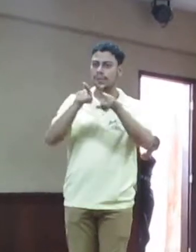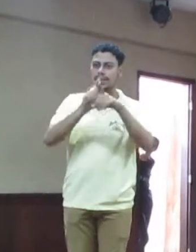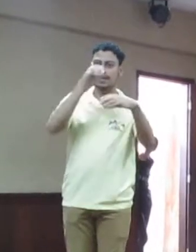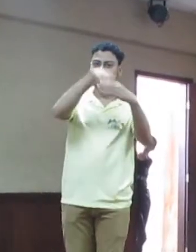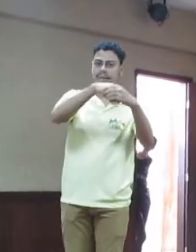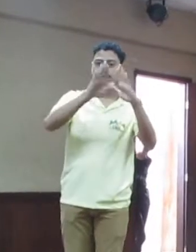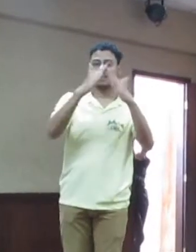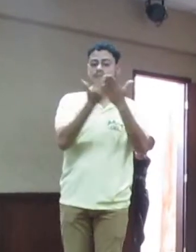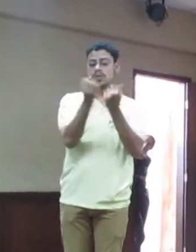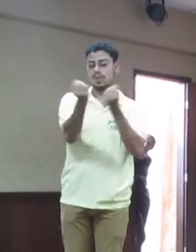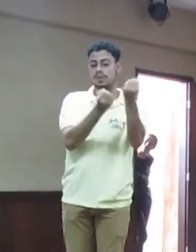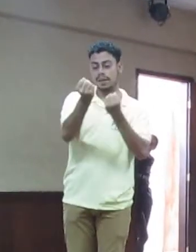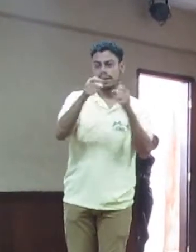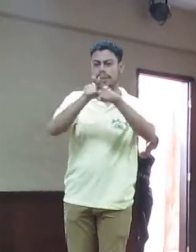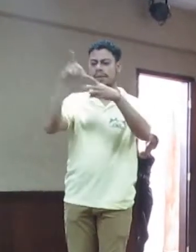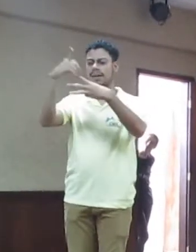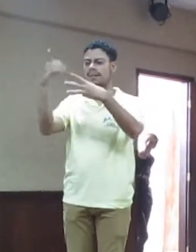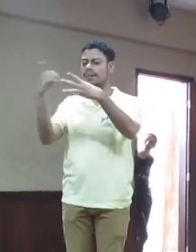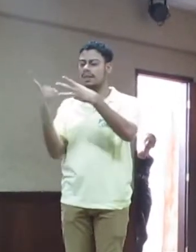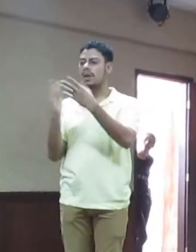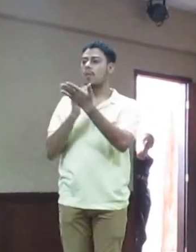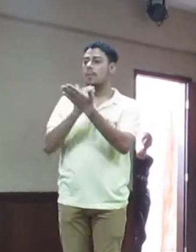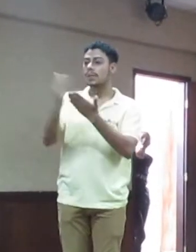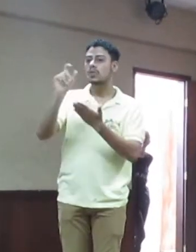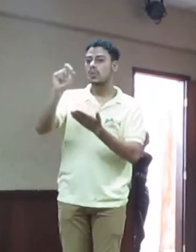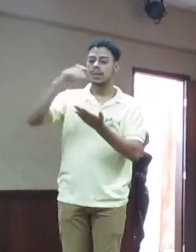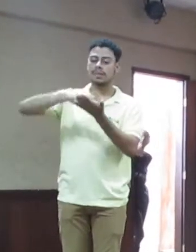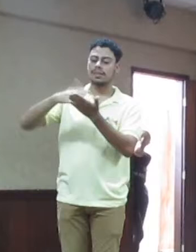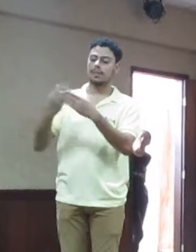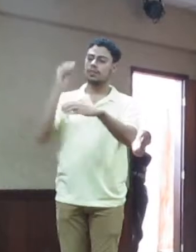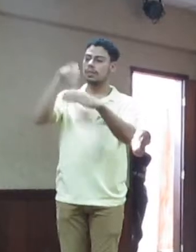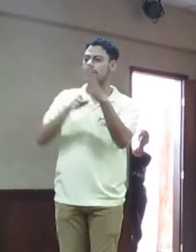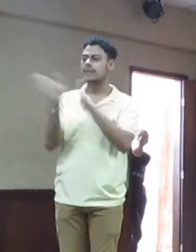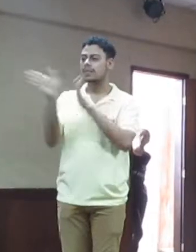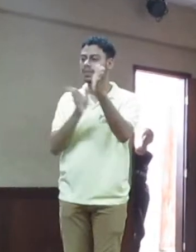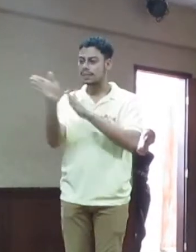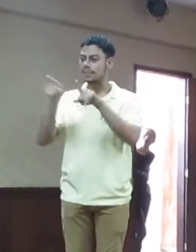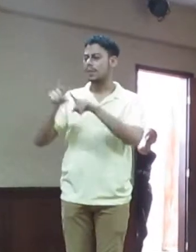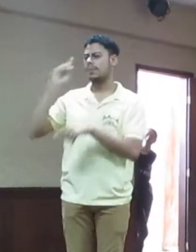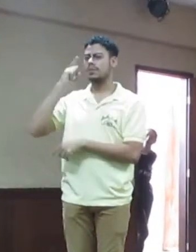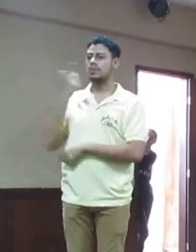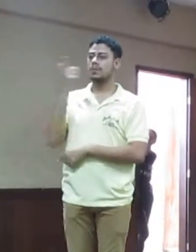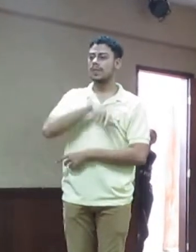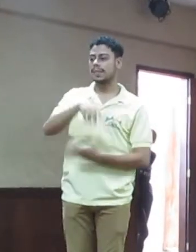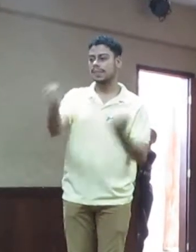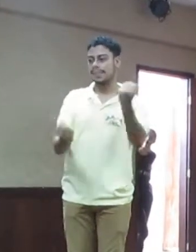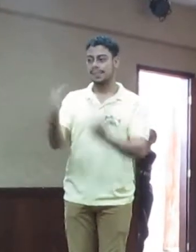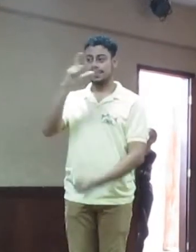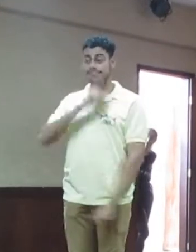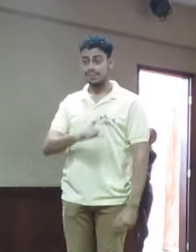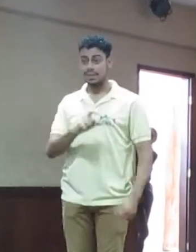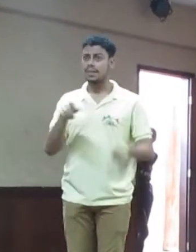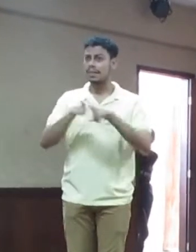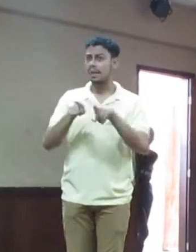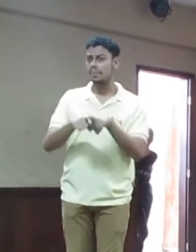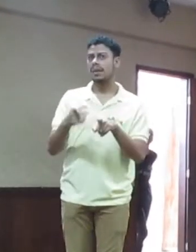nas altas escolas, começou a ter intérpretes, né, para habilitar esses surdos. E assim,